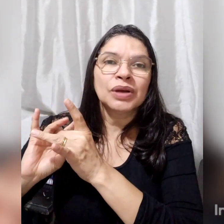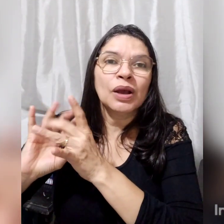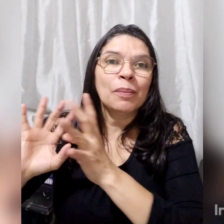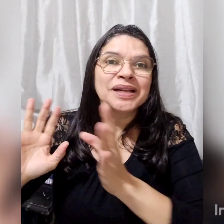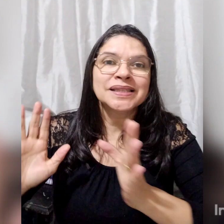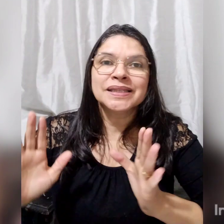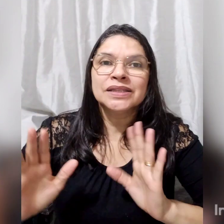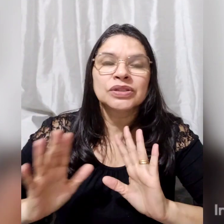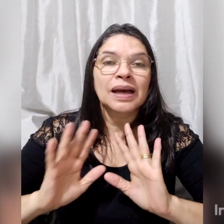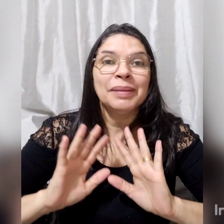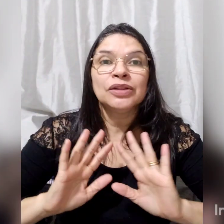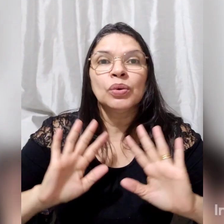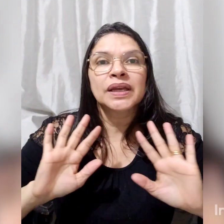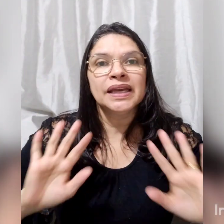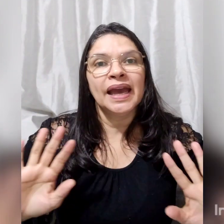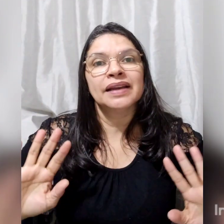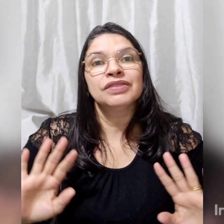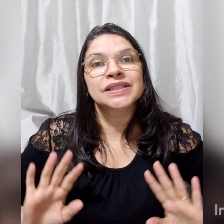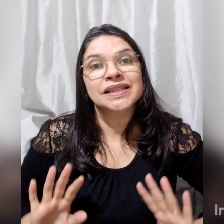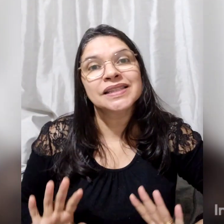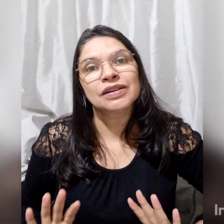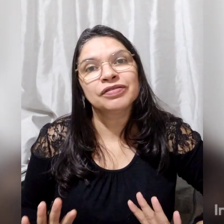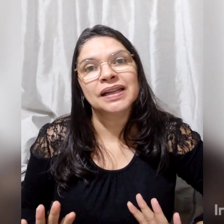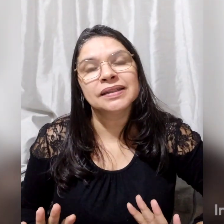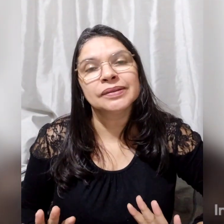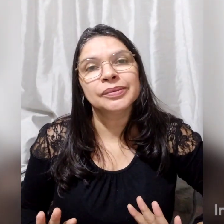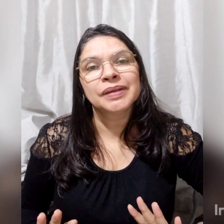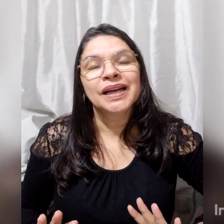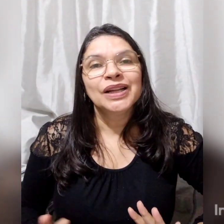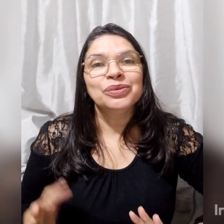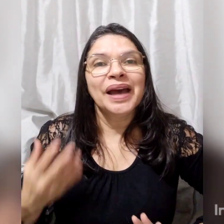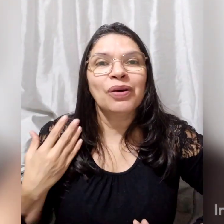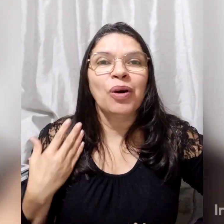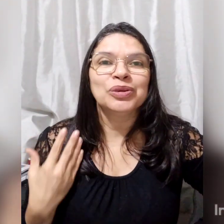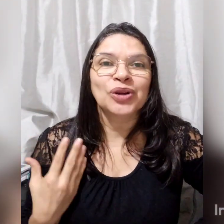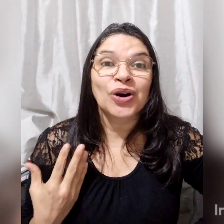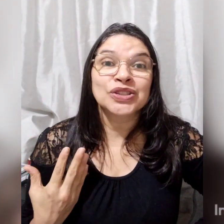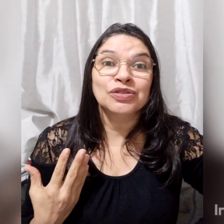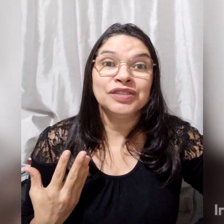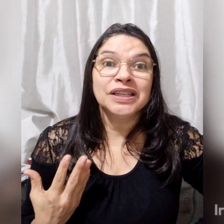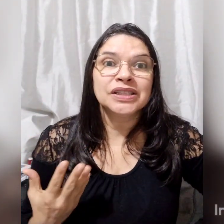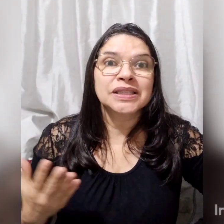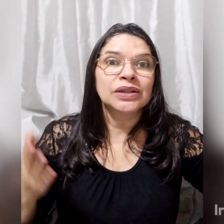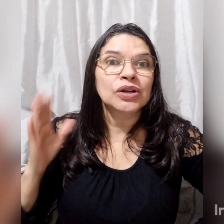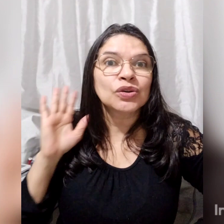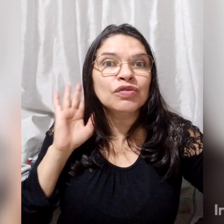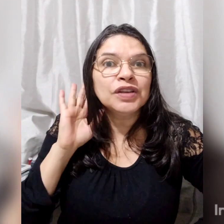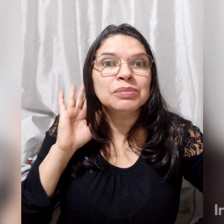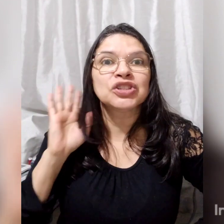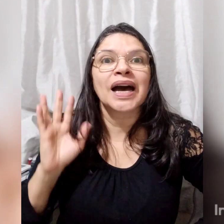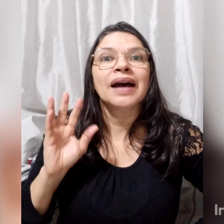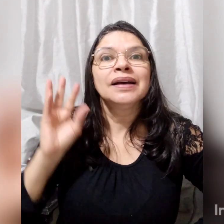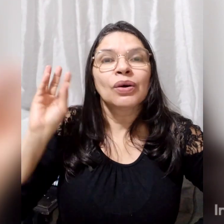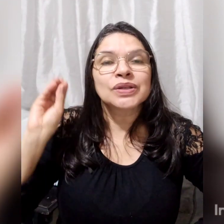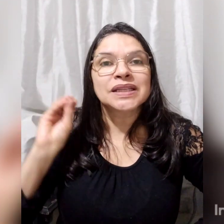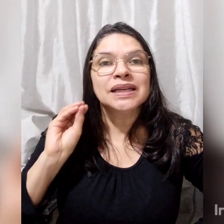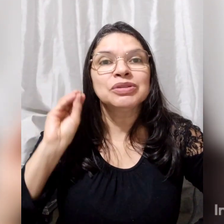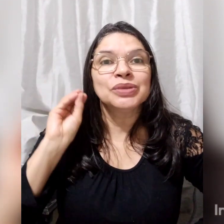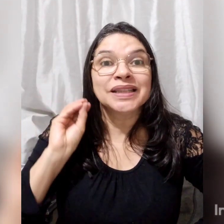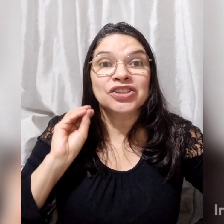Eu preciso saber do que é que vocês estão falando. Não é como nós, ouvintes, que nós ouvimos, já conseguimos um